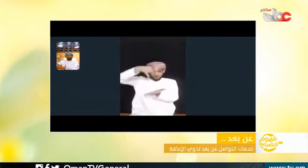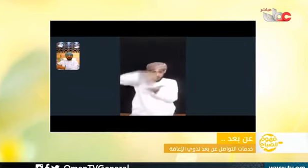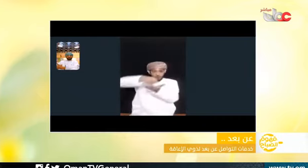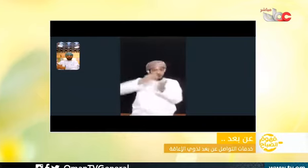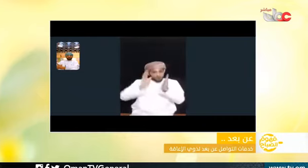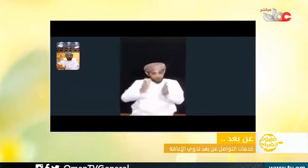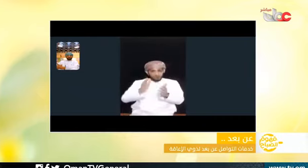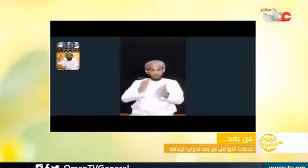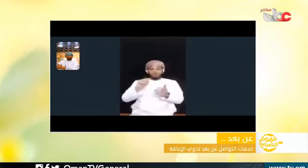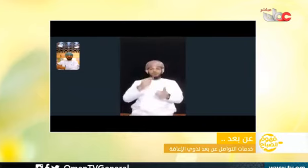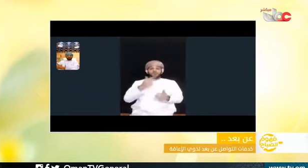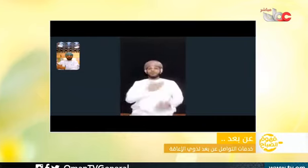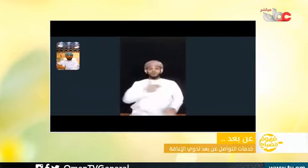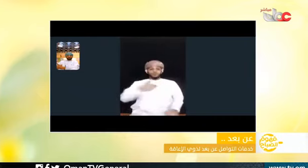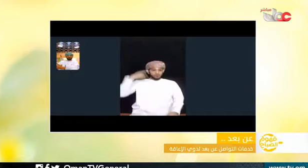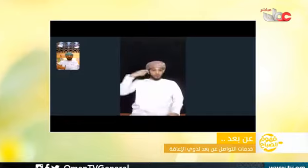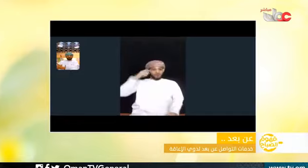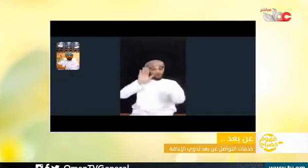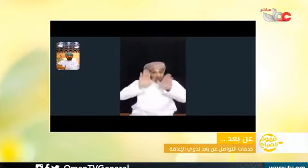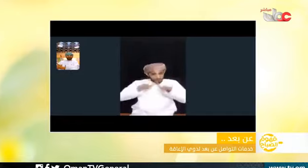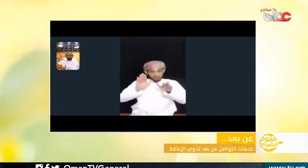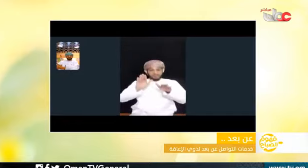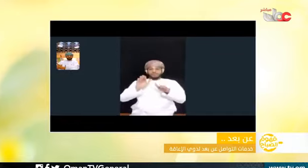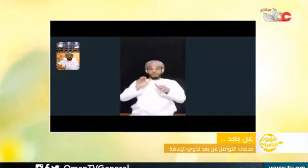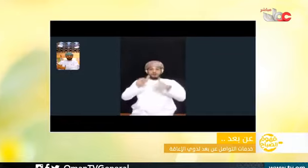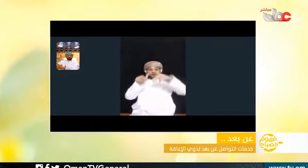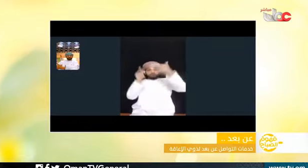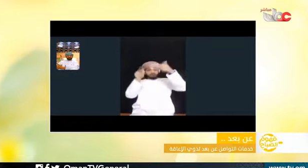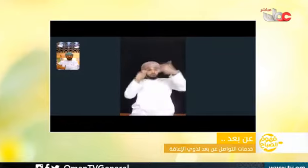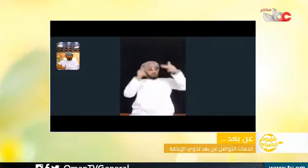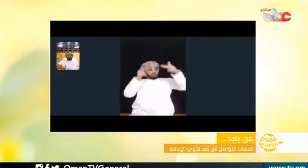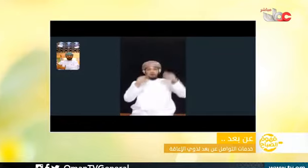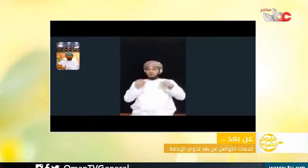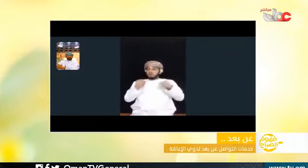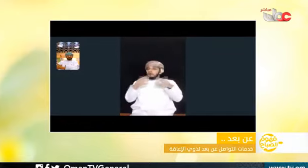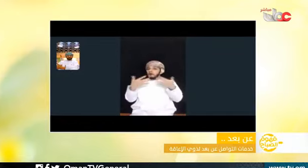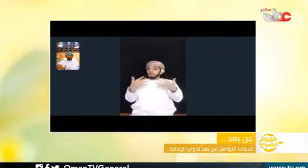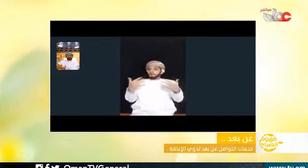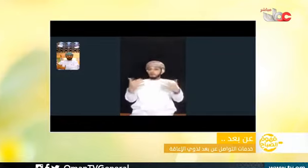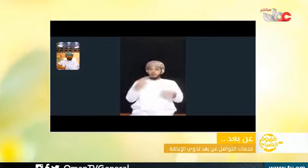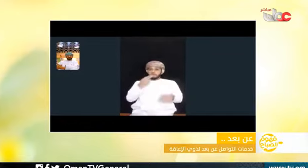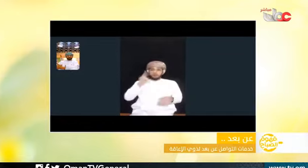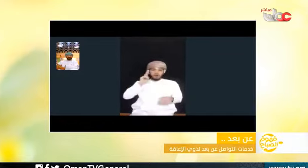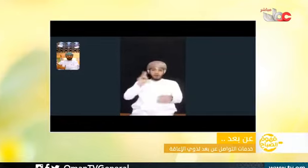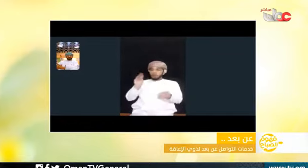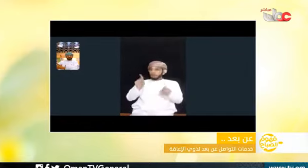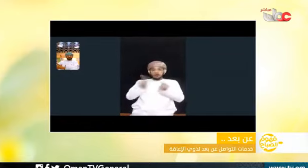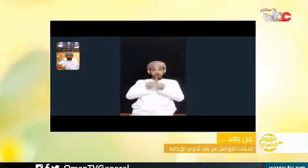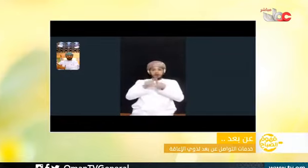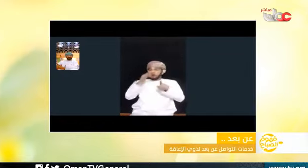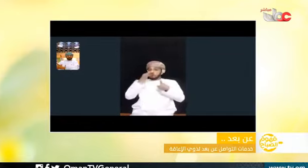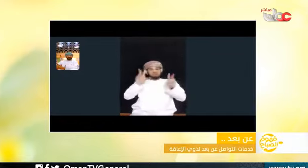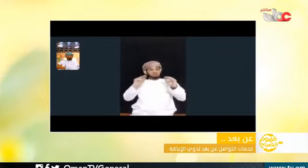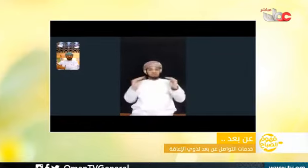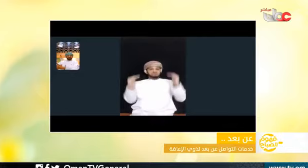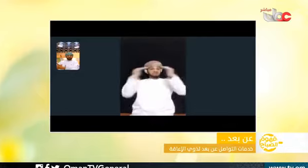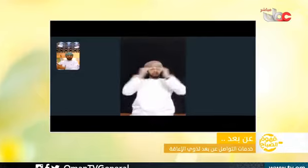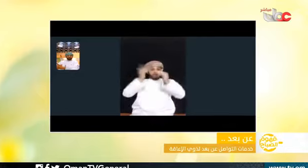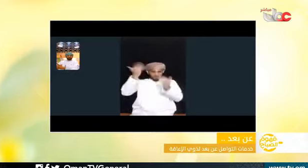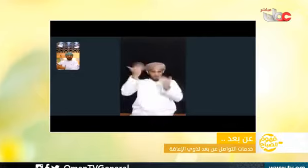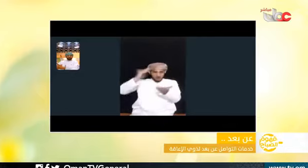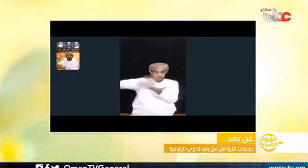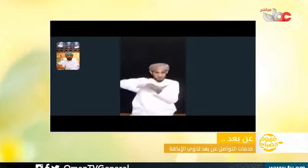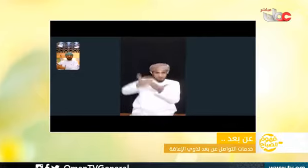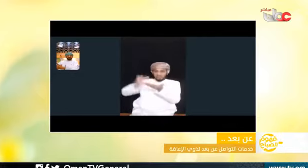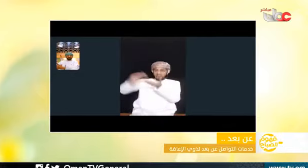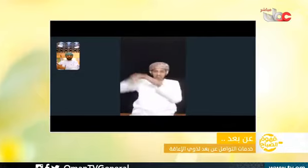عن طريق يعني مراكز الاتصالات الموجودة حاليا في السلطنة، وبالإمكان أنك تتواصل مع أي شخص وأي مكان، وربما كل